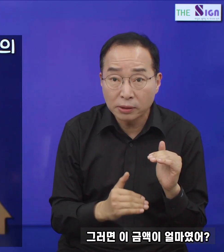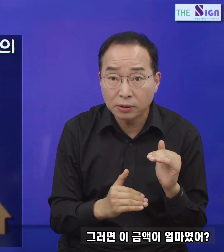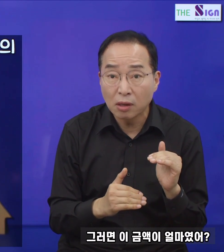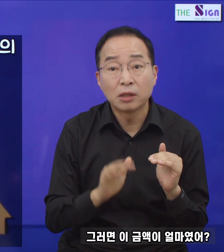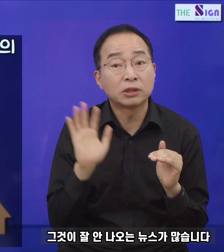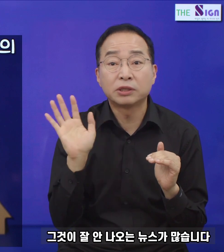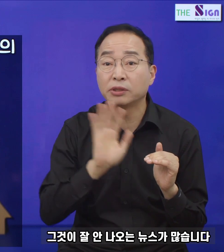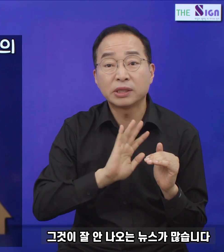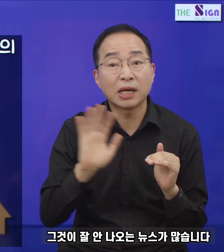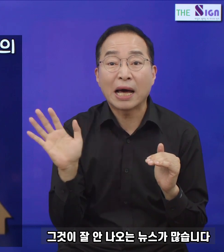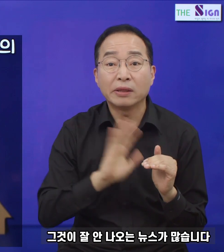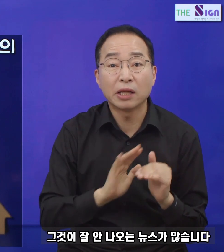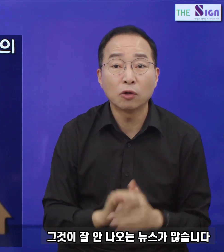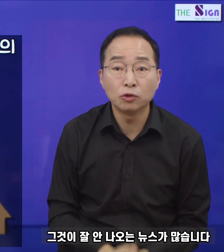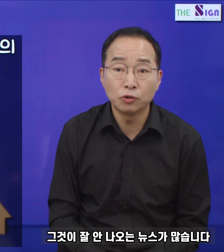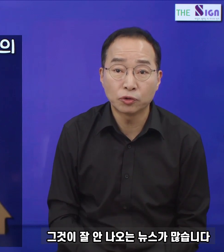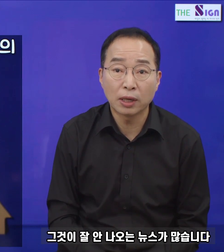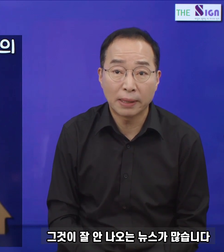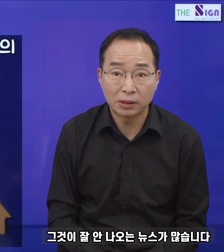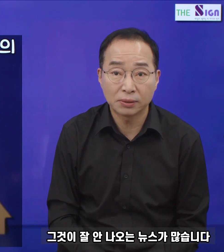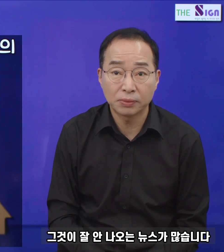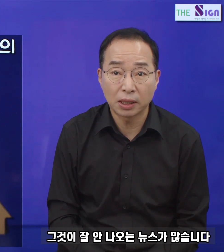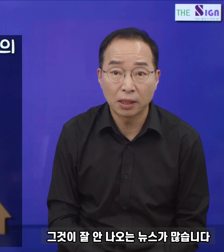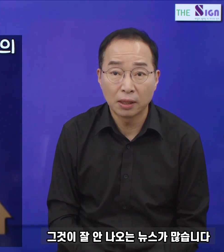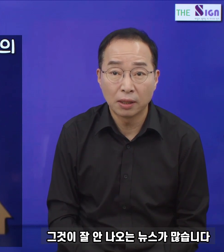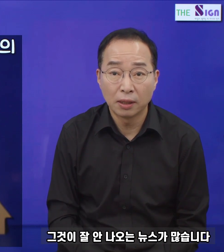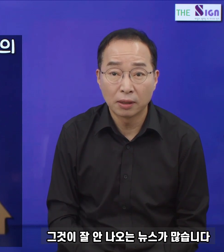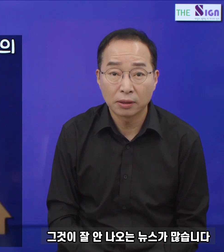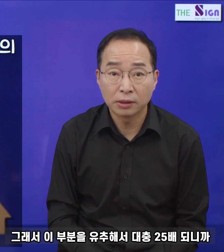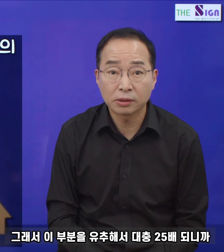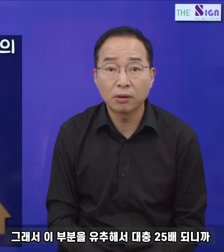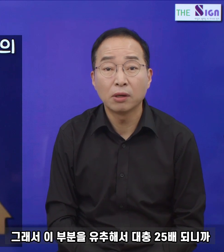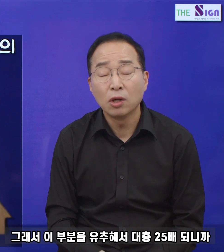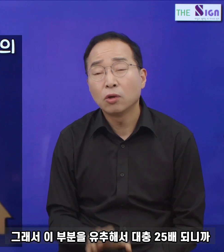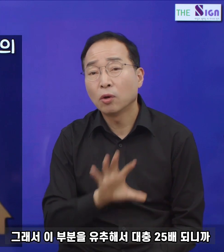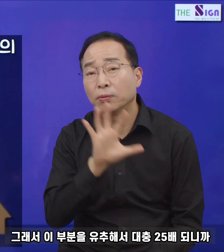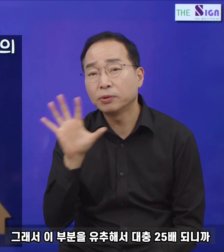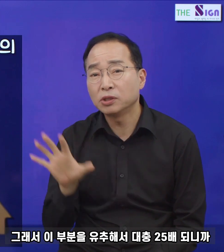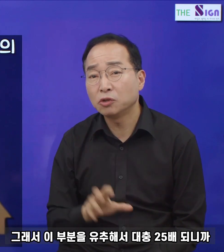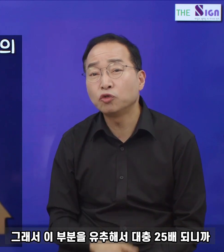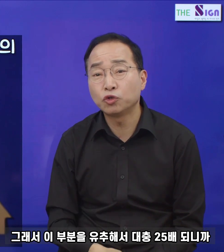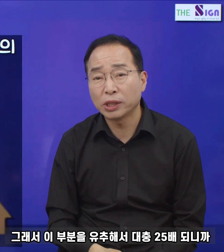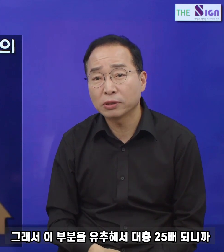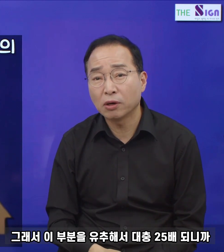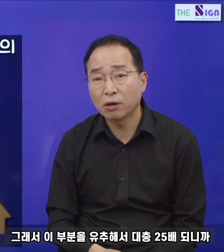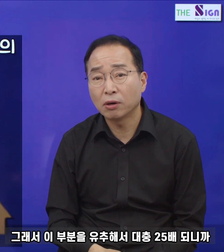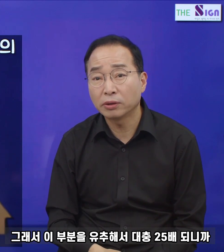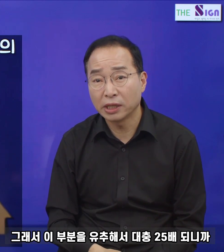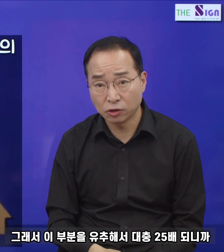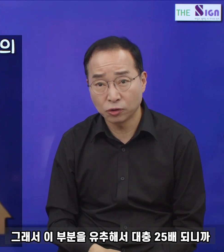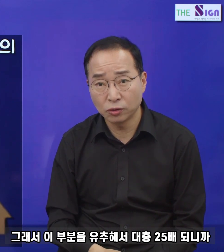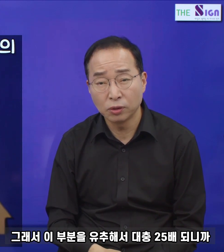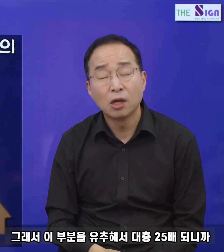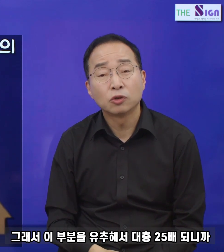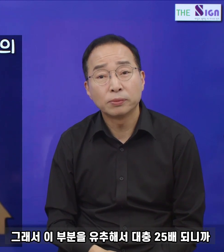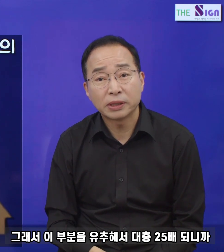얼마였어? 그것이 잘 안 나오는 뉴스가 많습니다. 그래서 이 부분은 이제 유추해서 대충